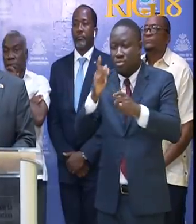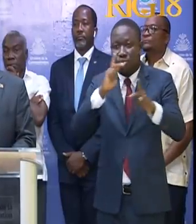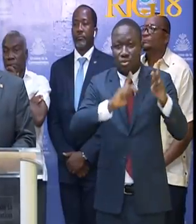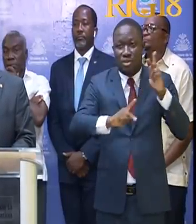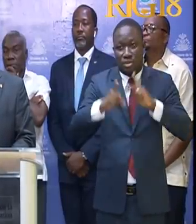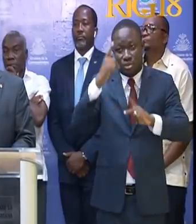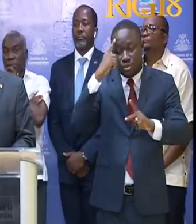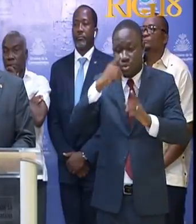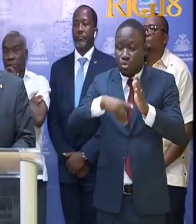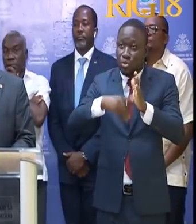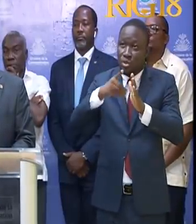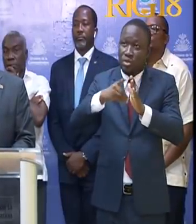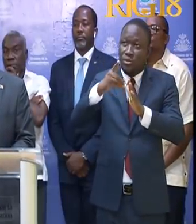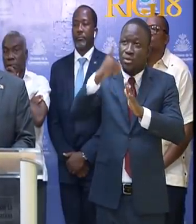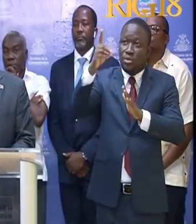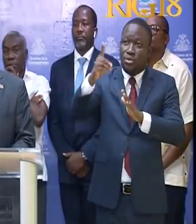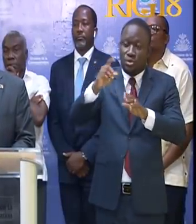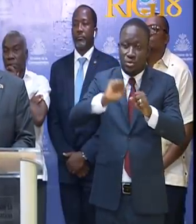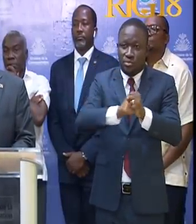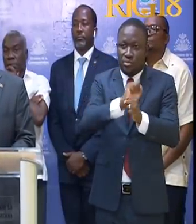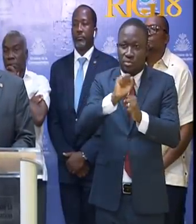sur l'évolution du coronavirus.